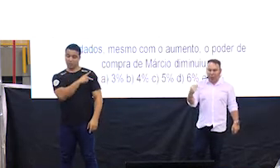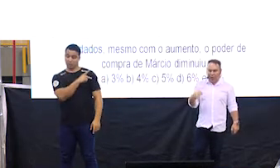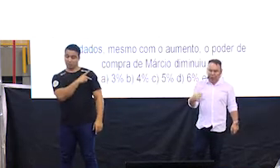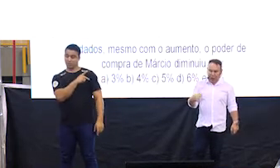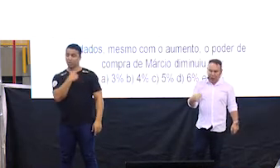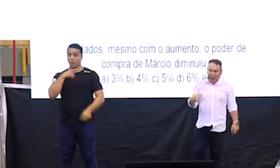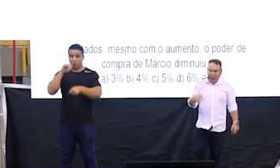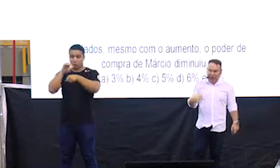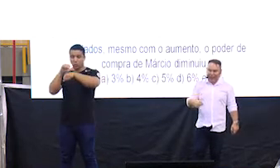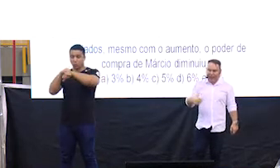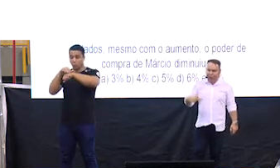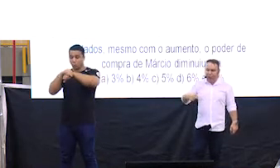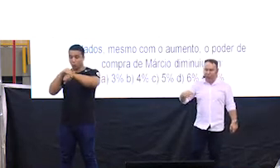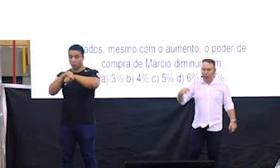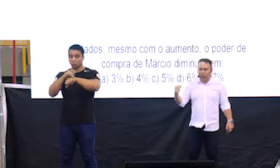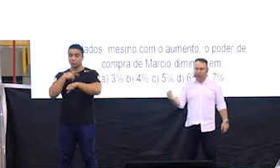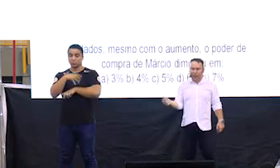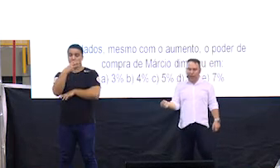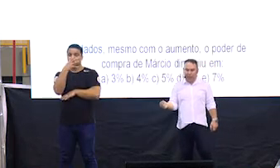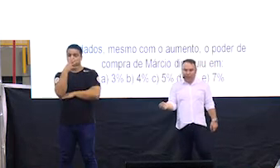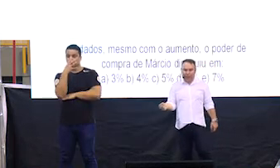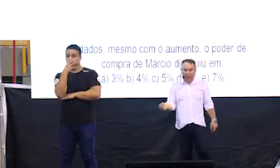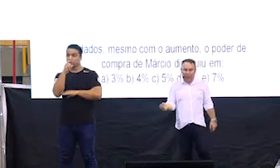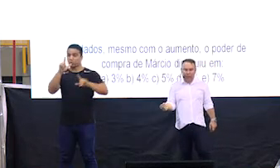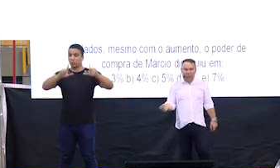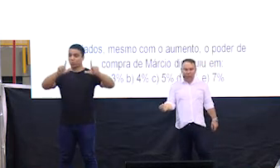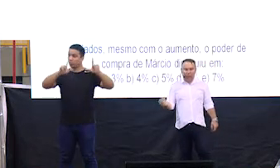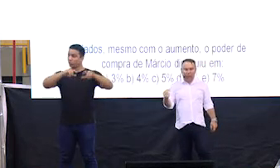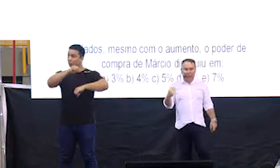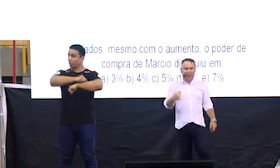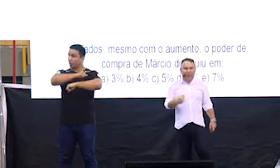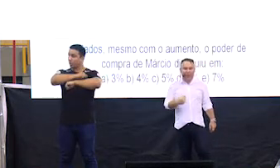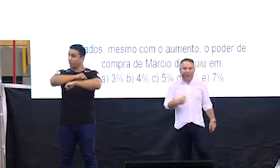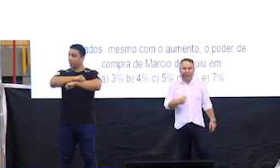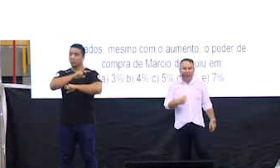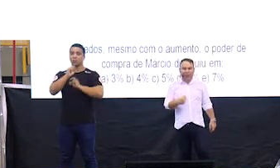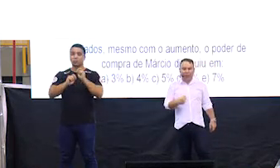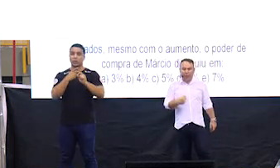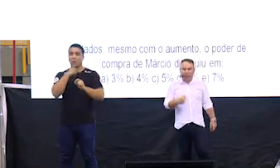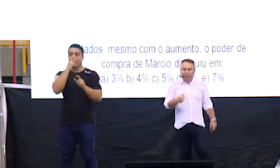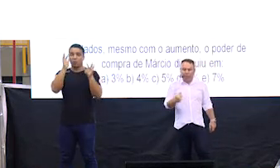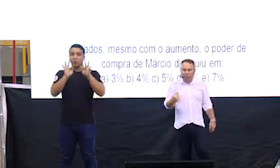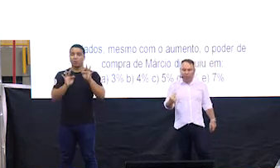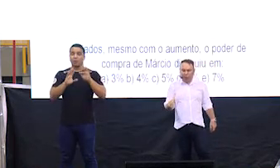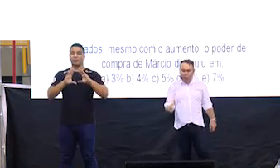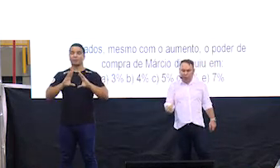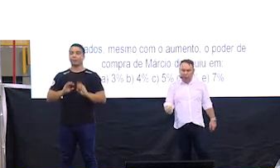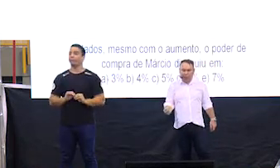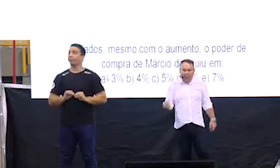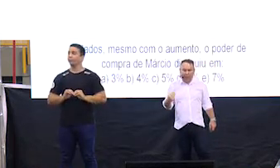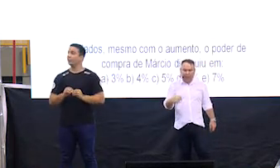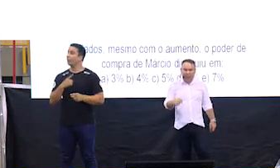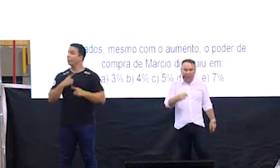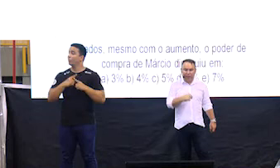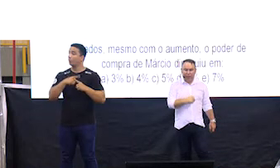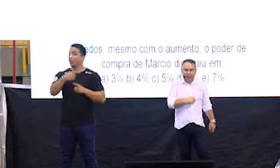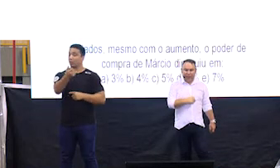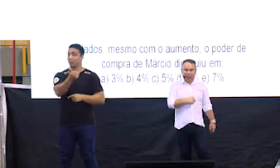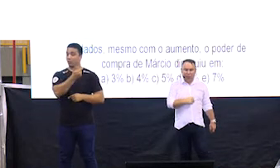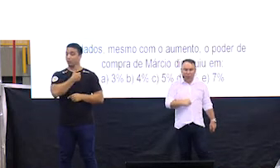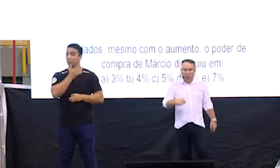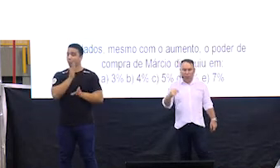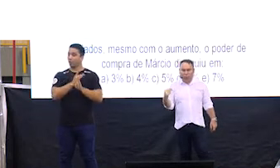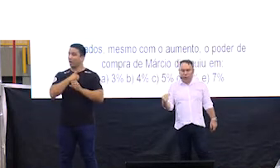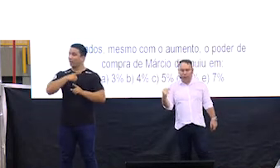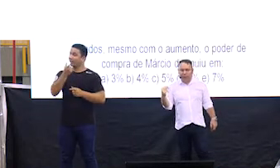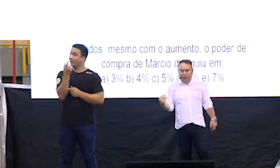À noite, assistindo ao noticiário local, sua felicidade acabou, pois ouviu que, devido à